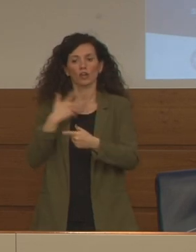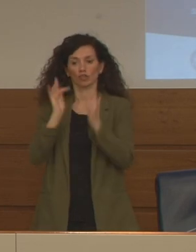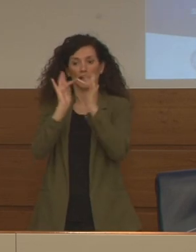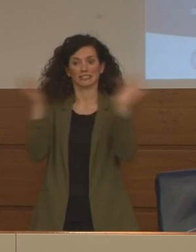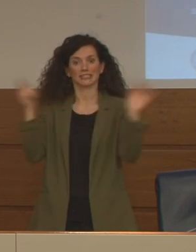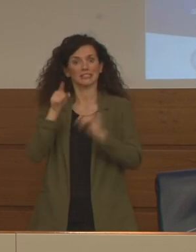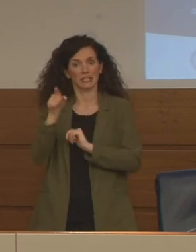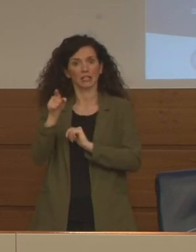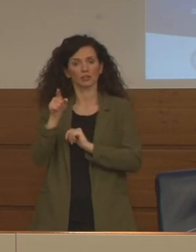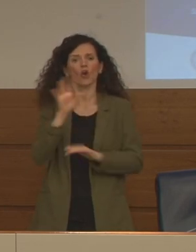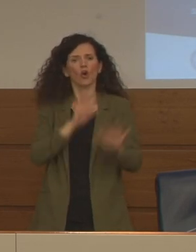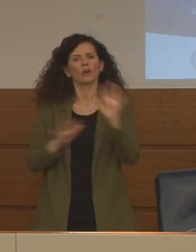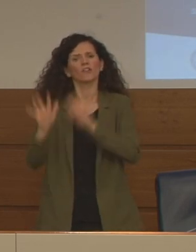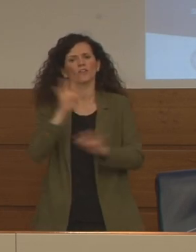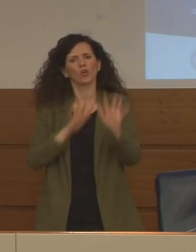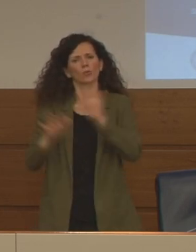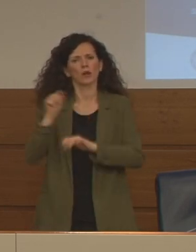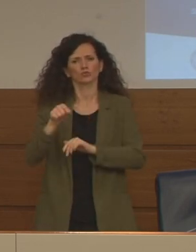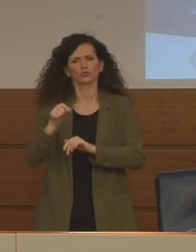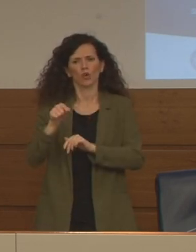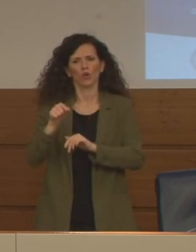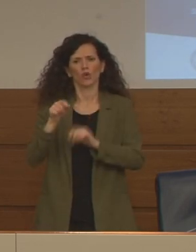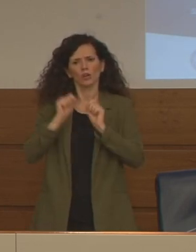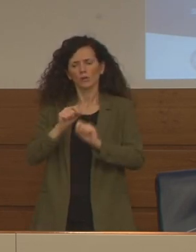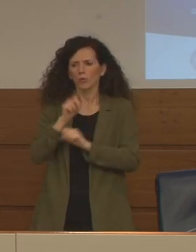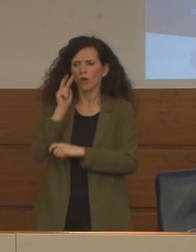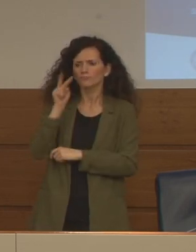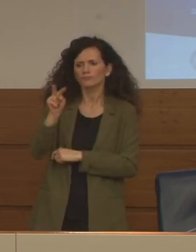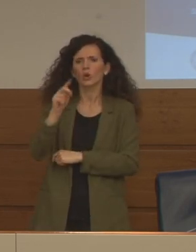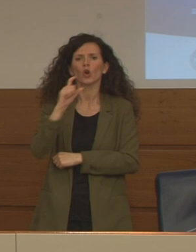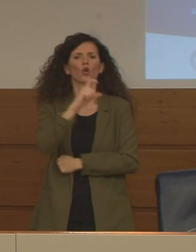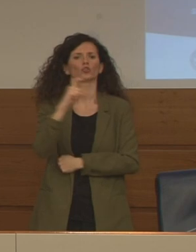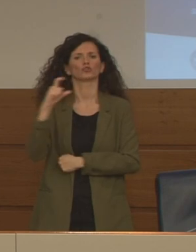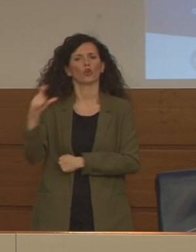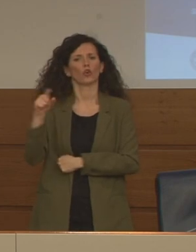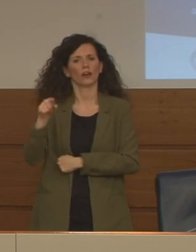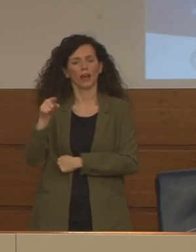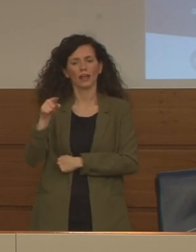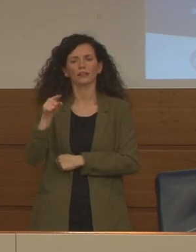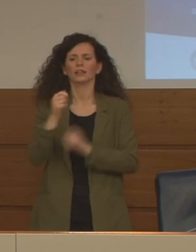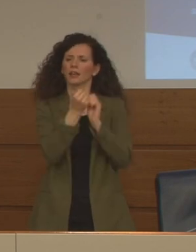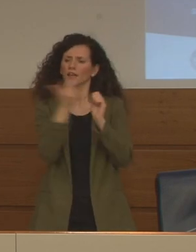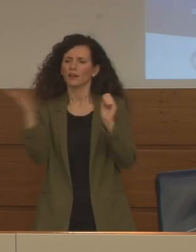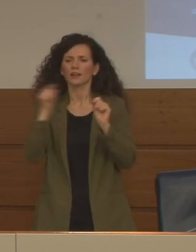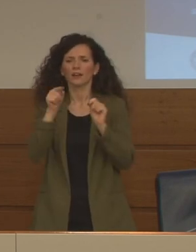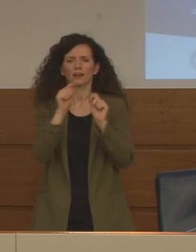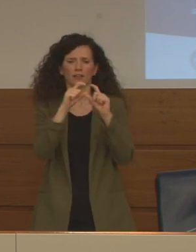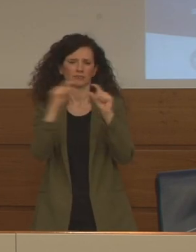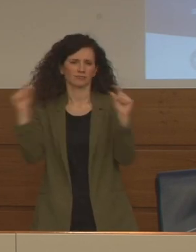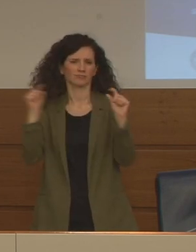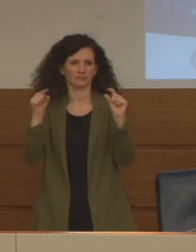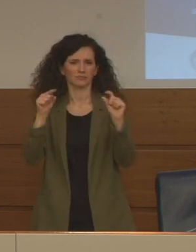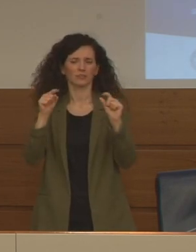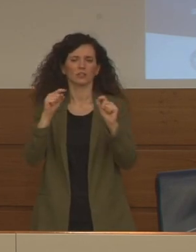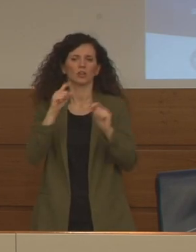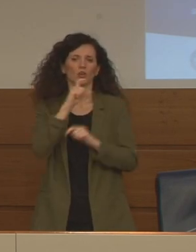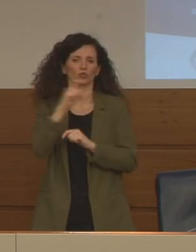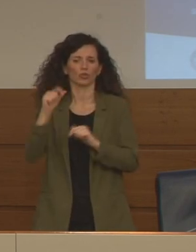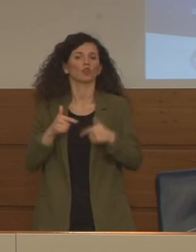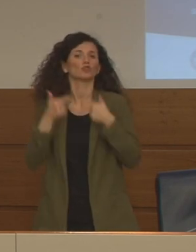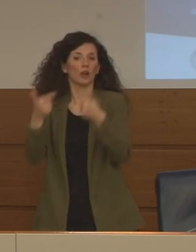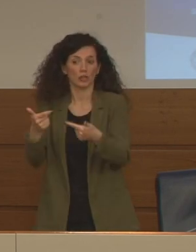tutte quante le informazioni sul conto corrente e gli estremi del conto corrente queste donazioni saranno